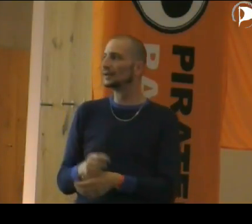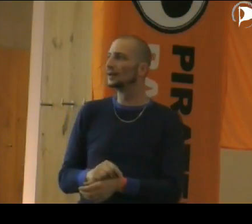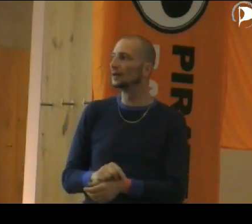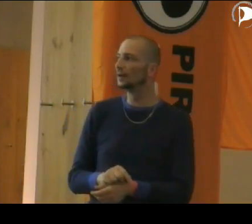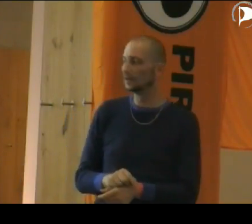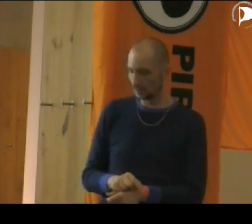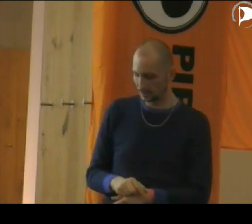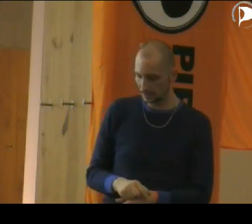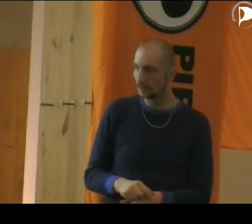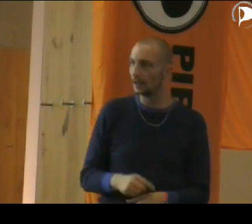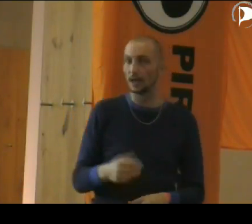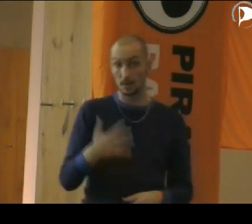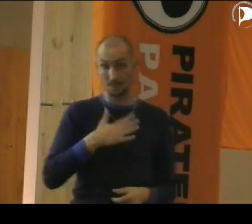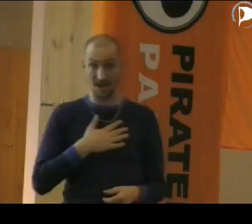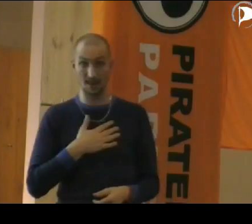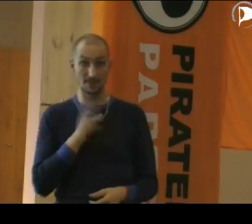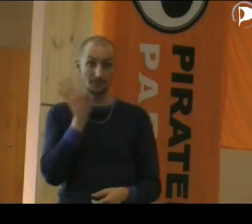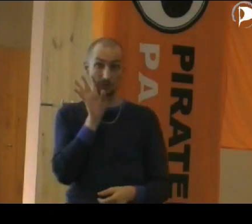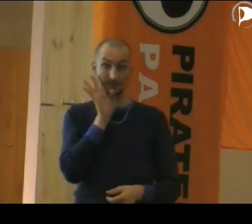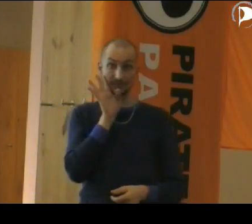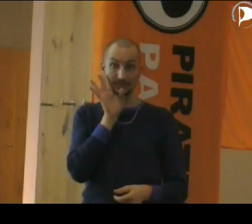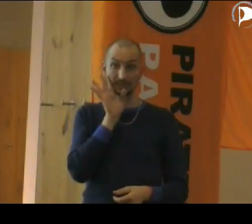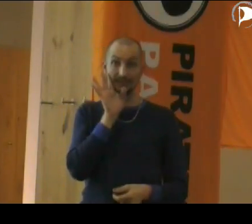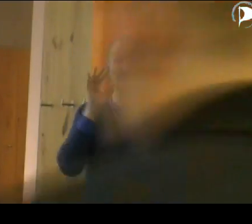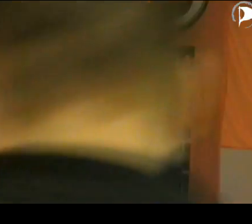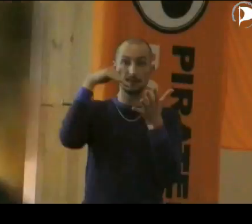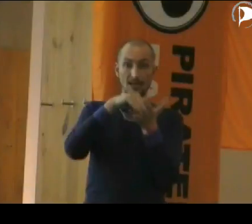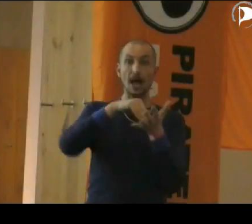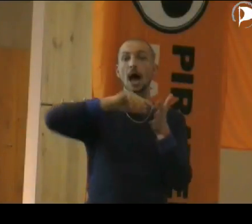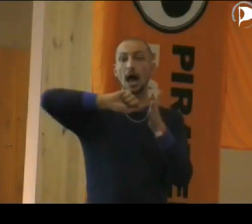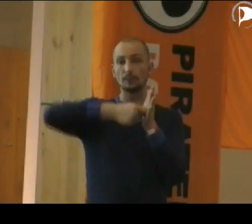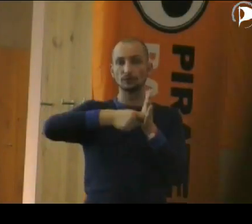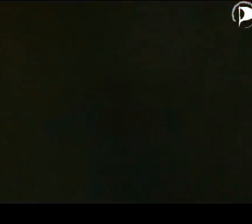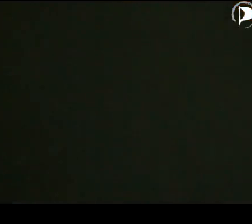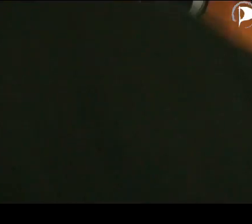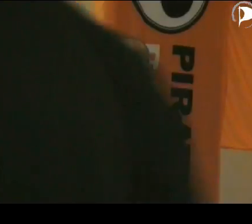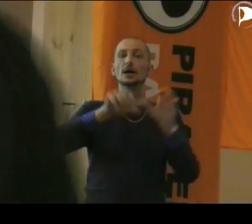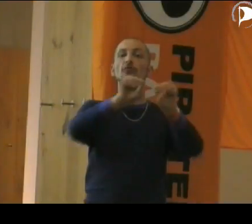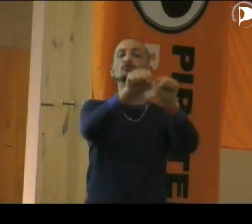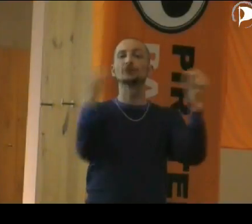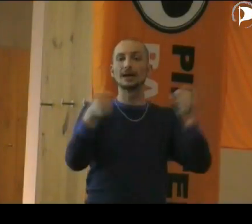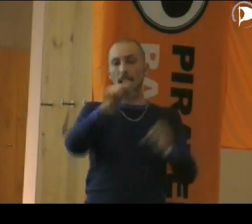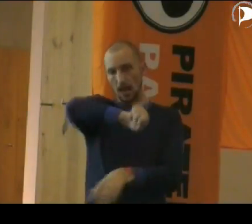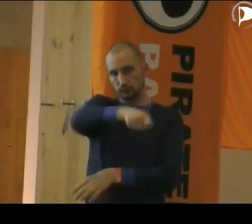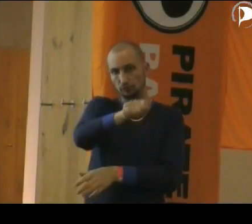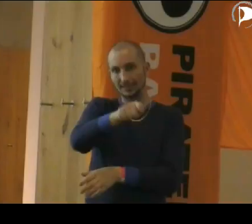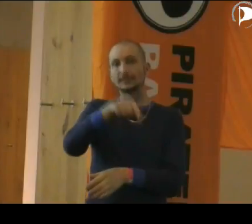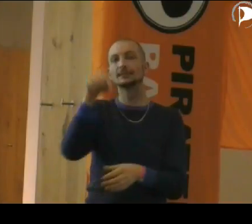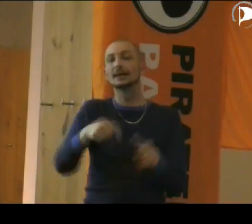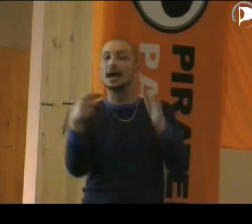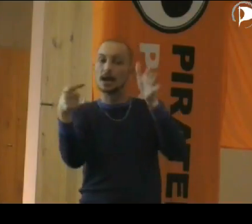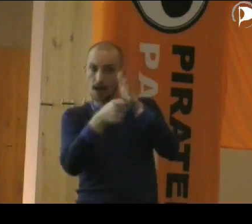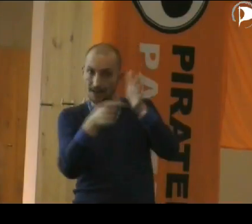also bei mir zu hause in die unterlagen für den vizevorsitz badestrand und wichtigsten wiesbaden/kassel wie man